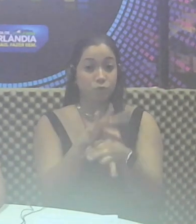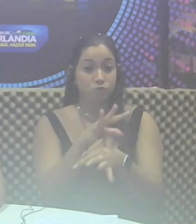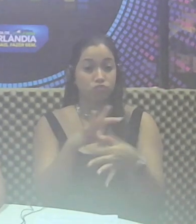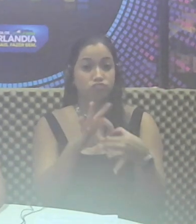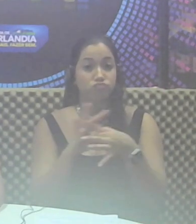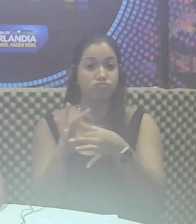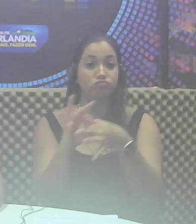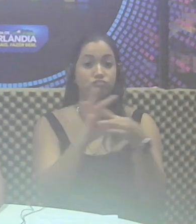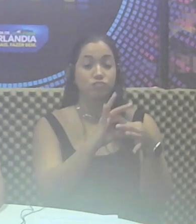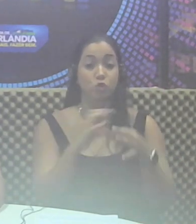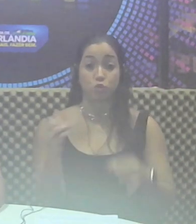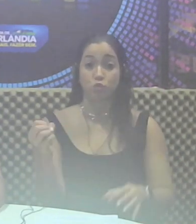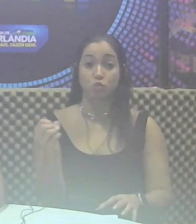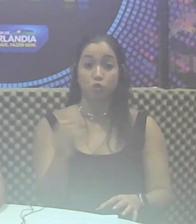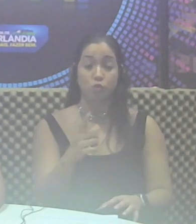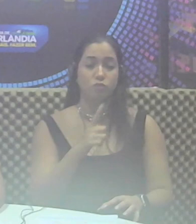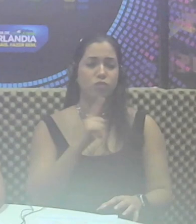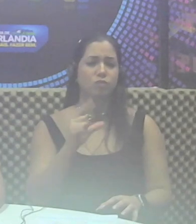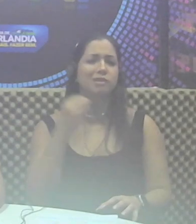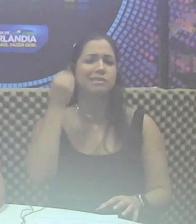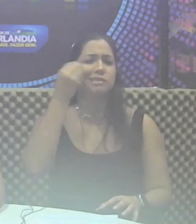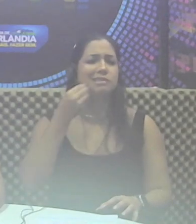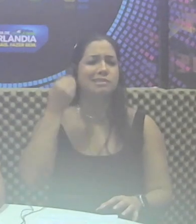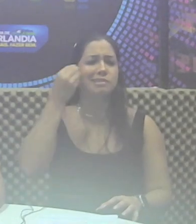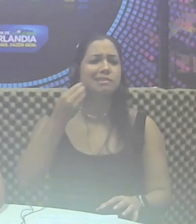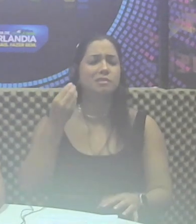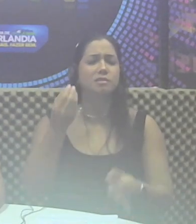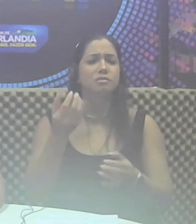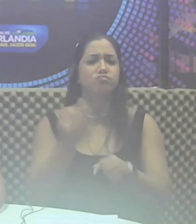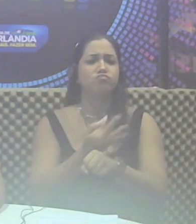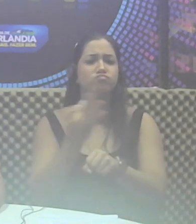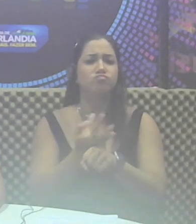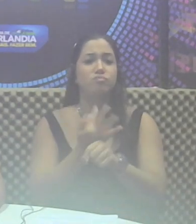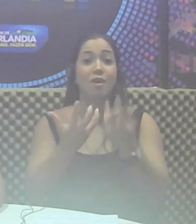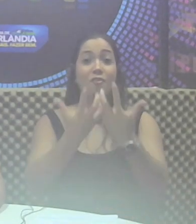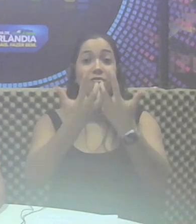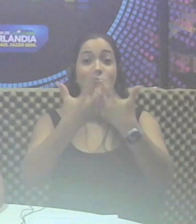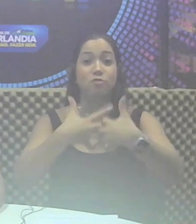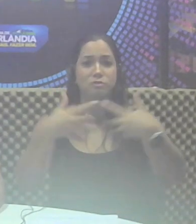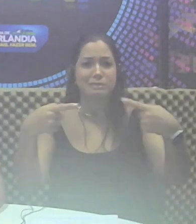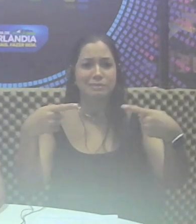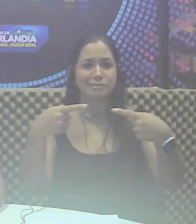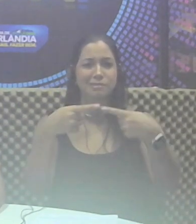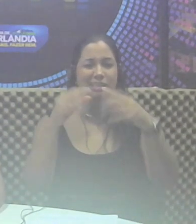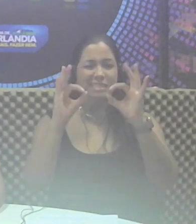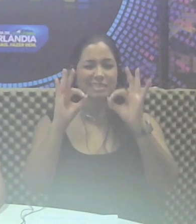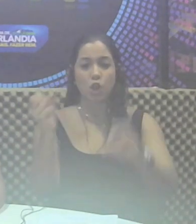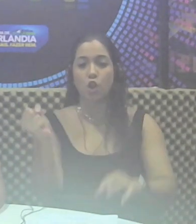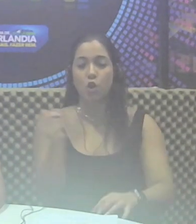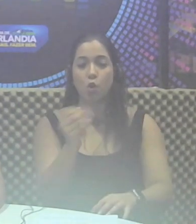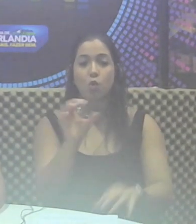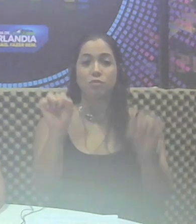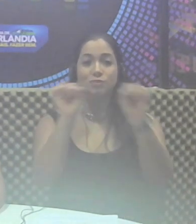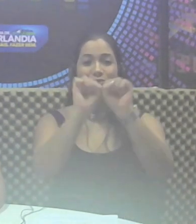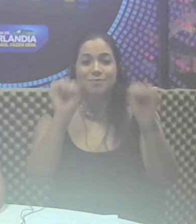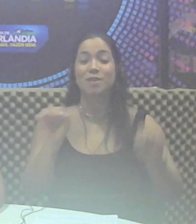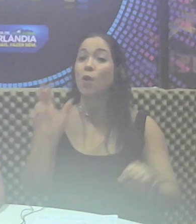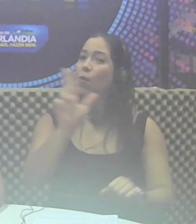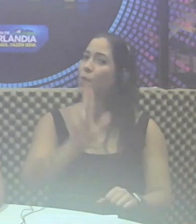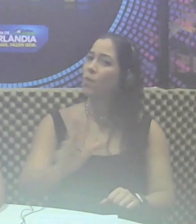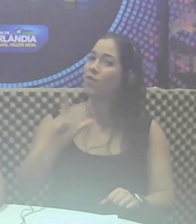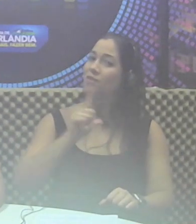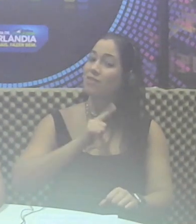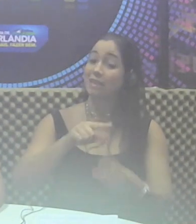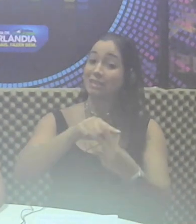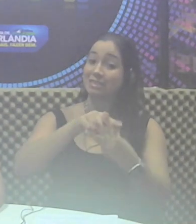da nova adutora, serão realizados testes de carga para garantir o funcionamento adequado do novo sistema. Uberlândia conta com